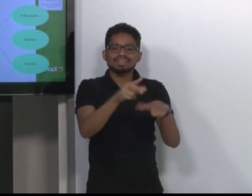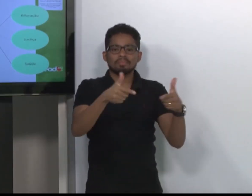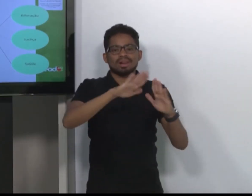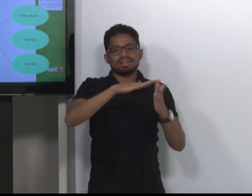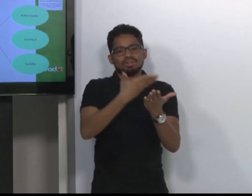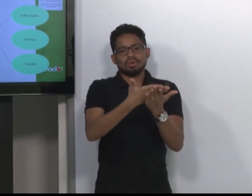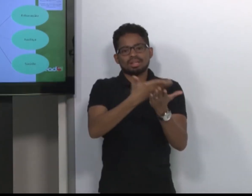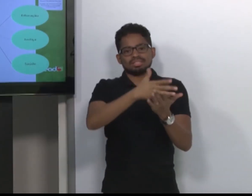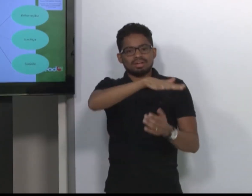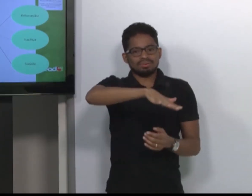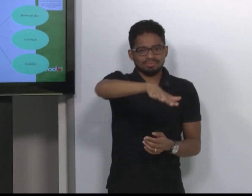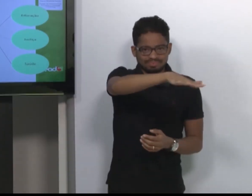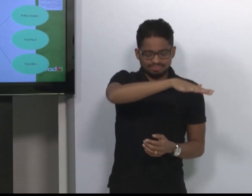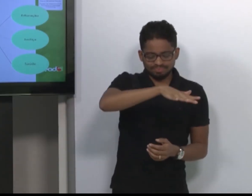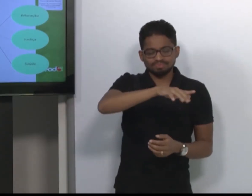no contexto da justiça,